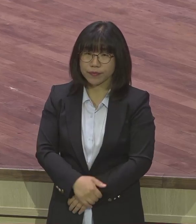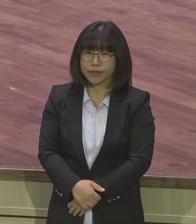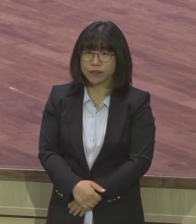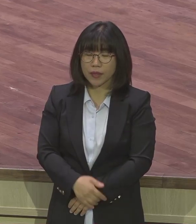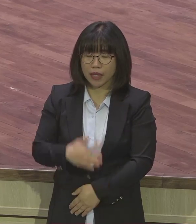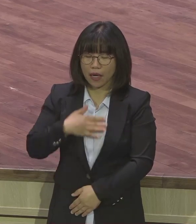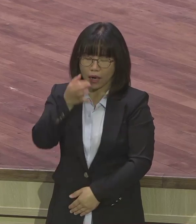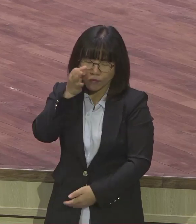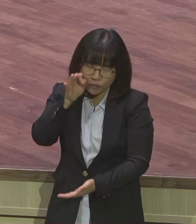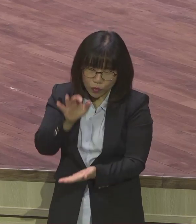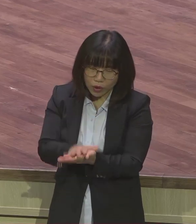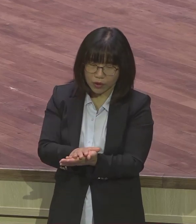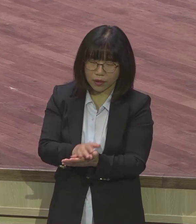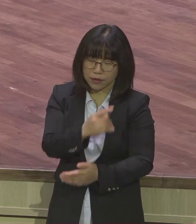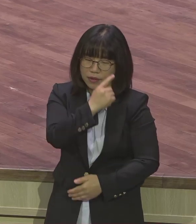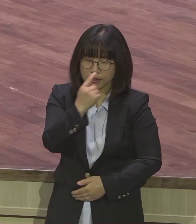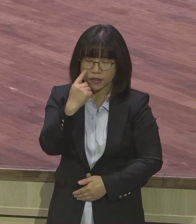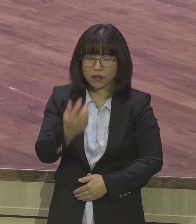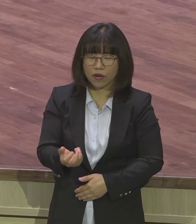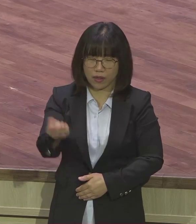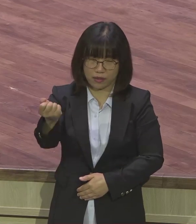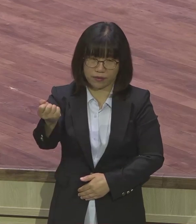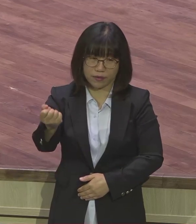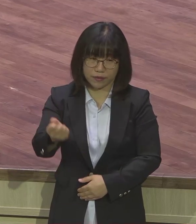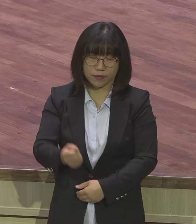보았다. 증거 있다는 거지요.